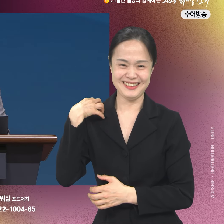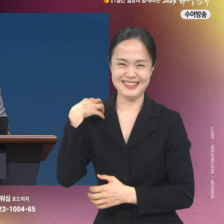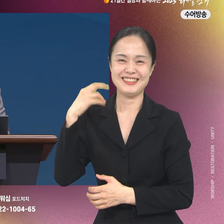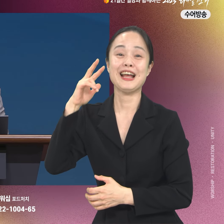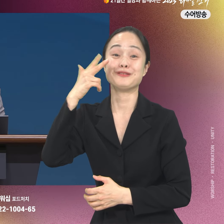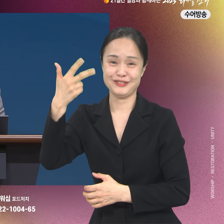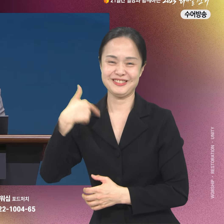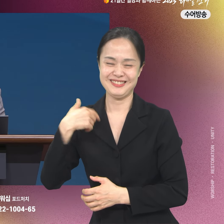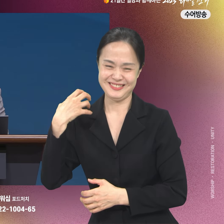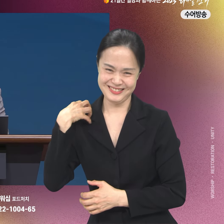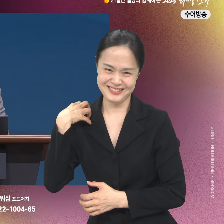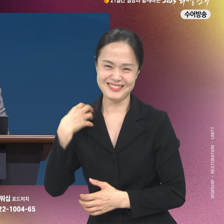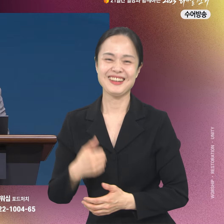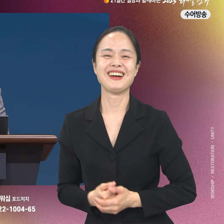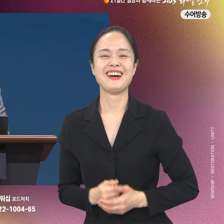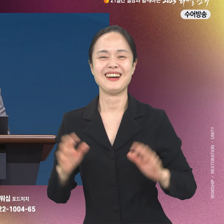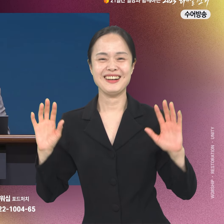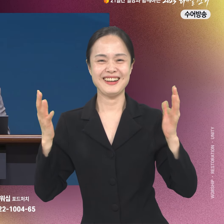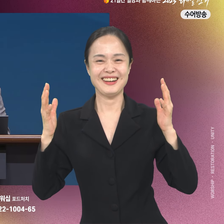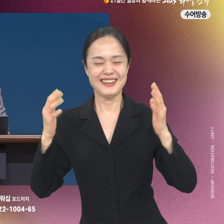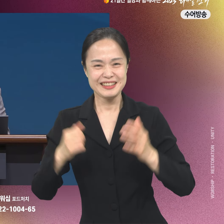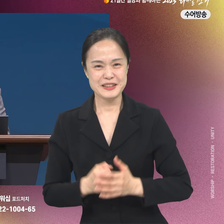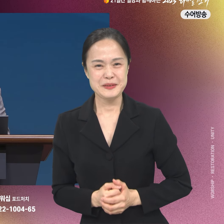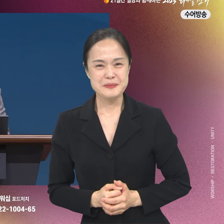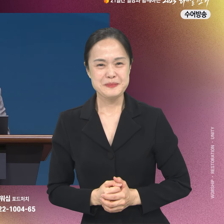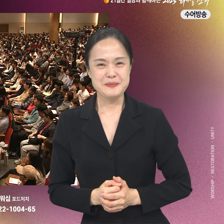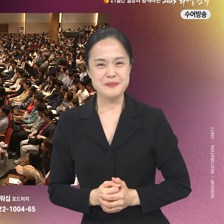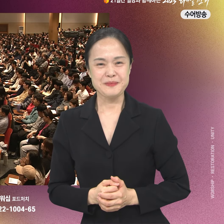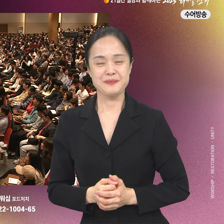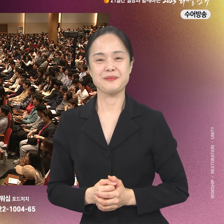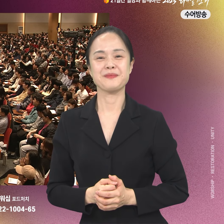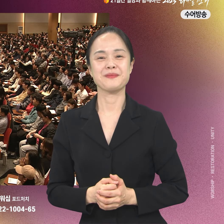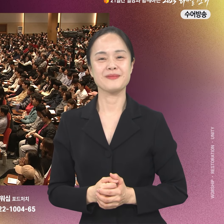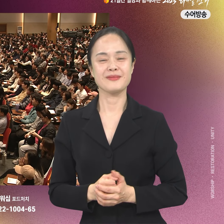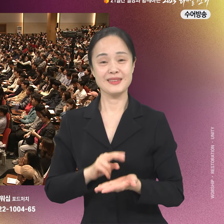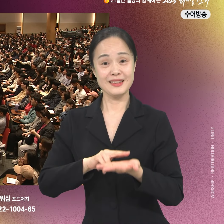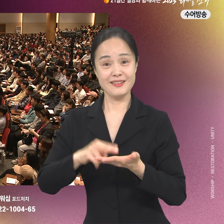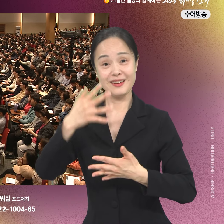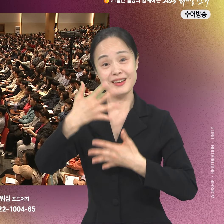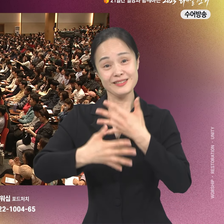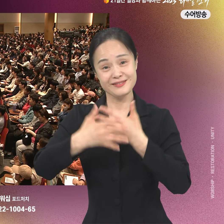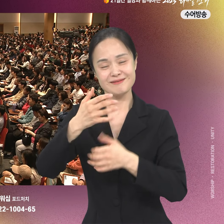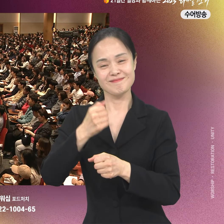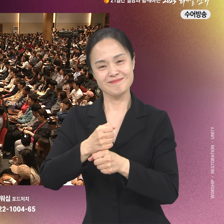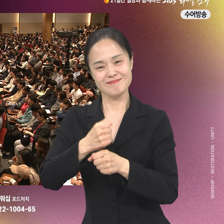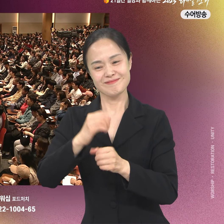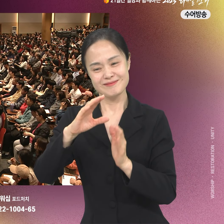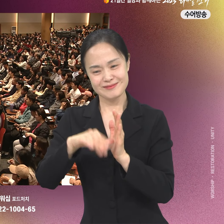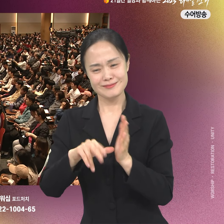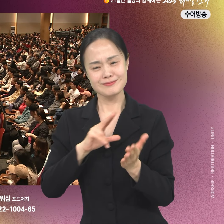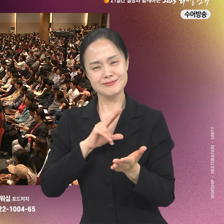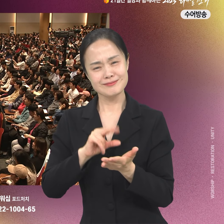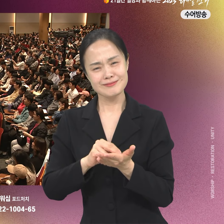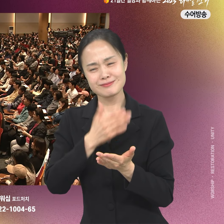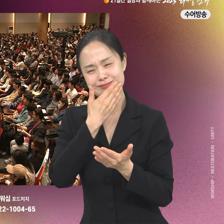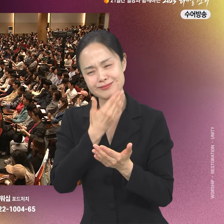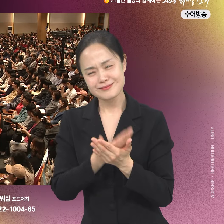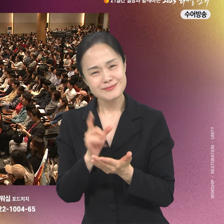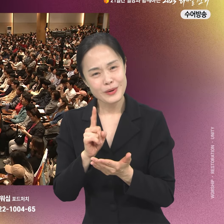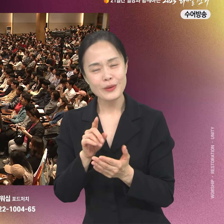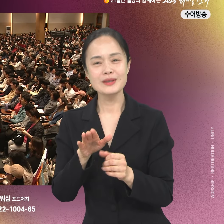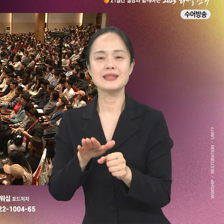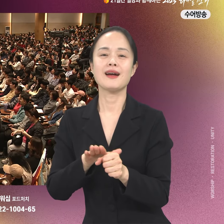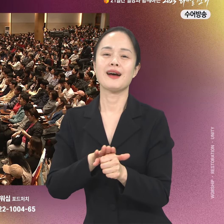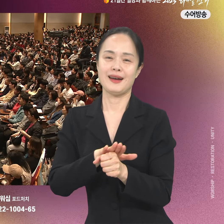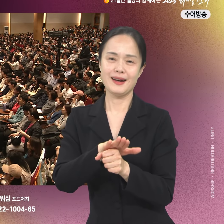제가 이 영화 만들면서 사랑이라는 이 주제에 굉장히 많은 고민을 하다 보니까 이제 그런 생각이